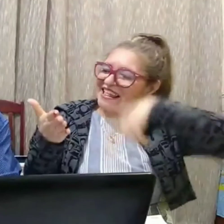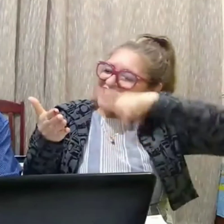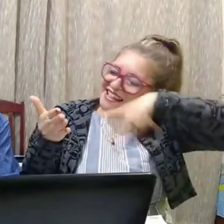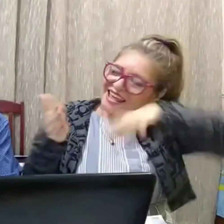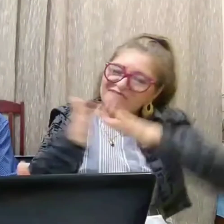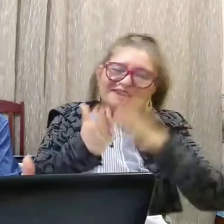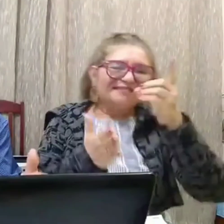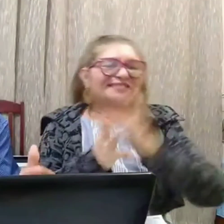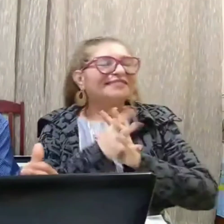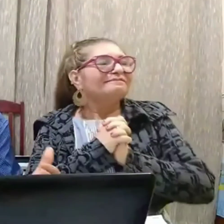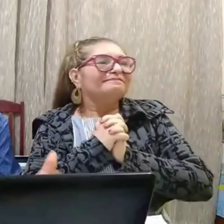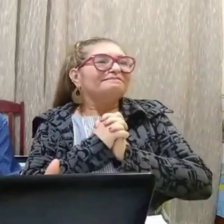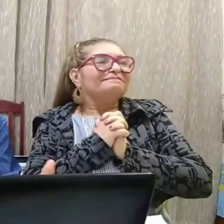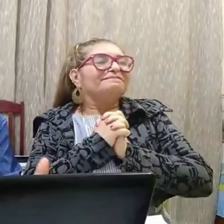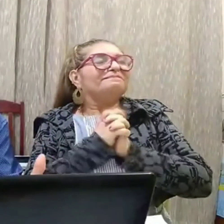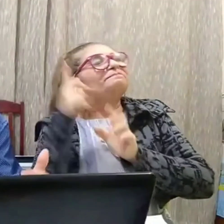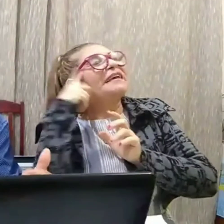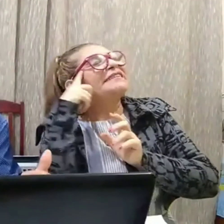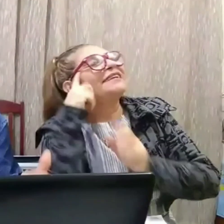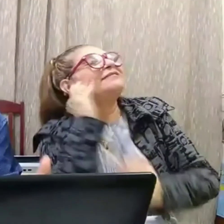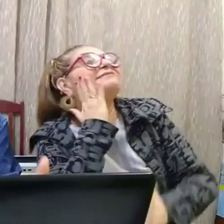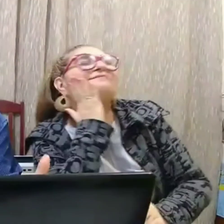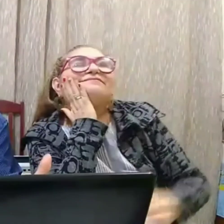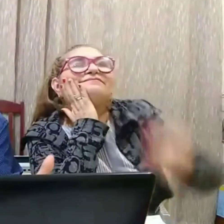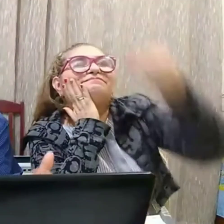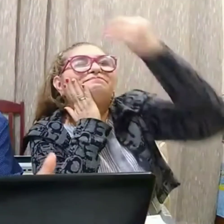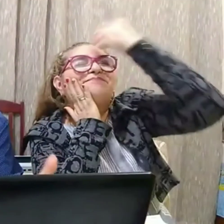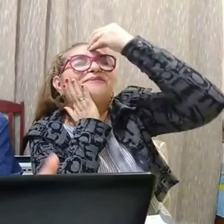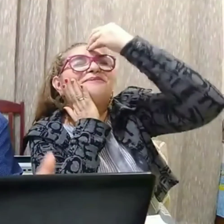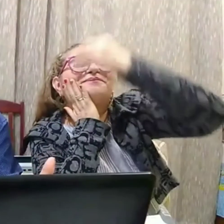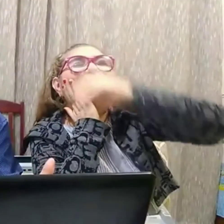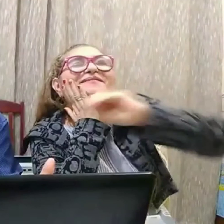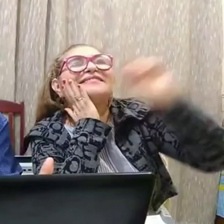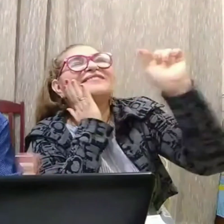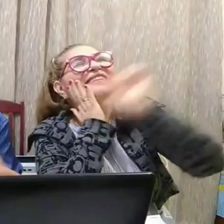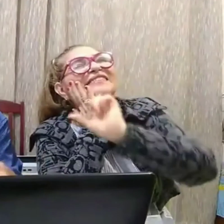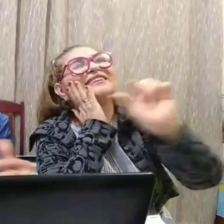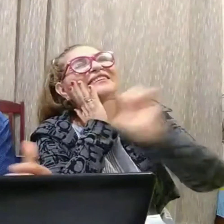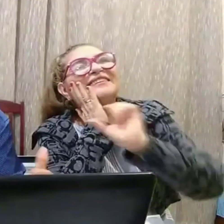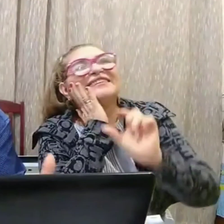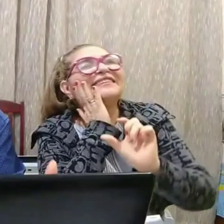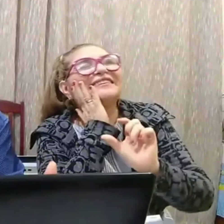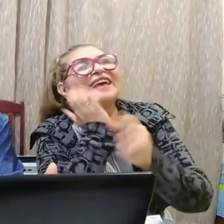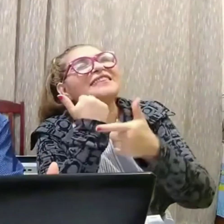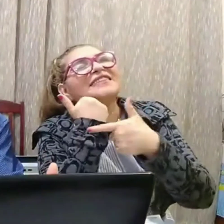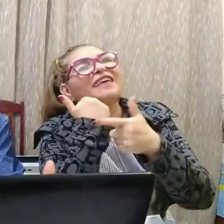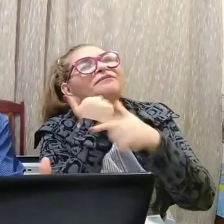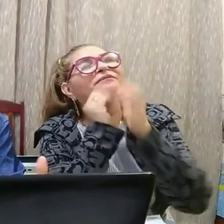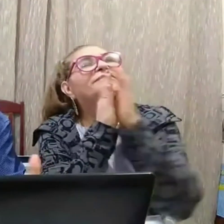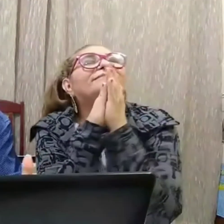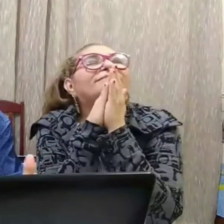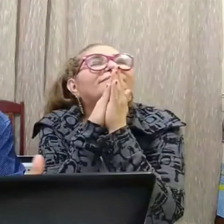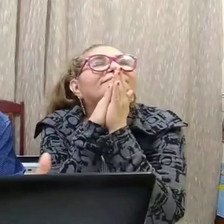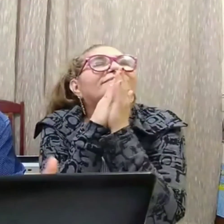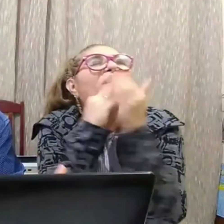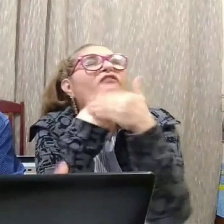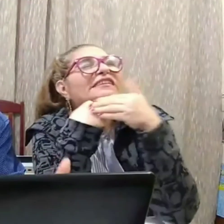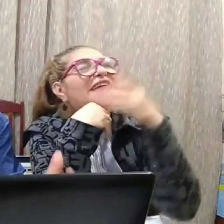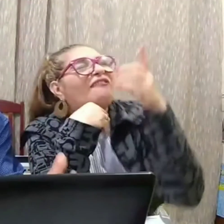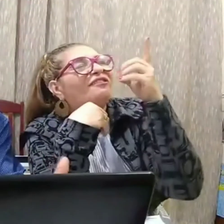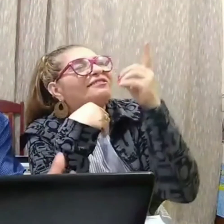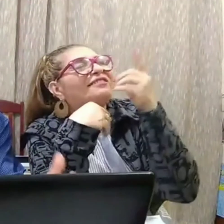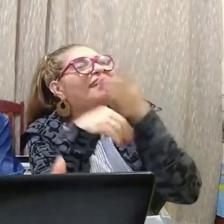bastante, tinha prazer na meditação, na memorização das Sagradas Escrituras, tirava tempo para orar, tinha prazer